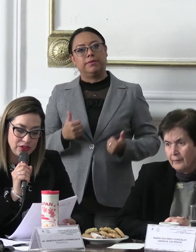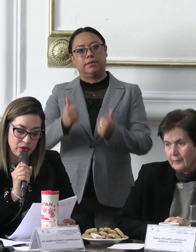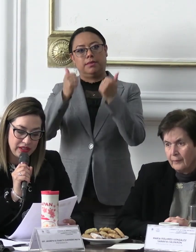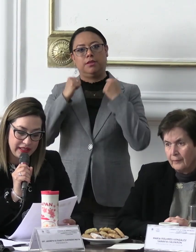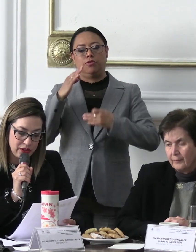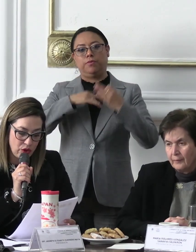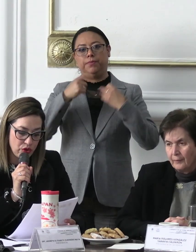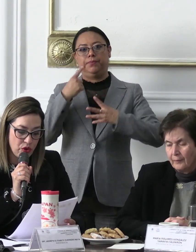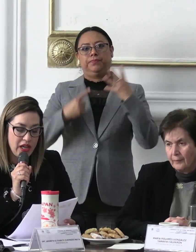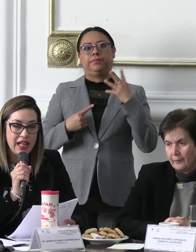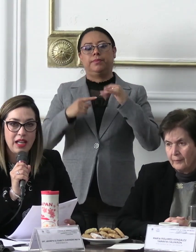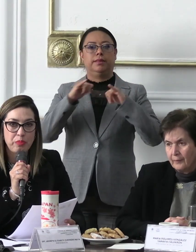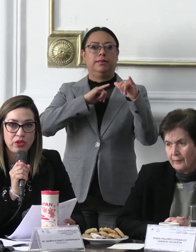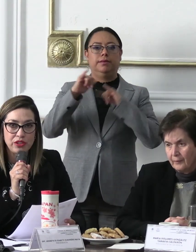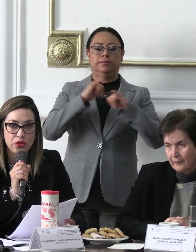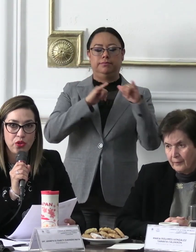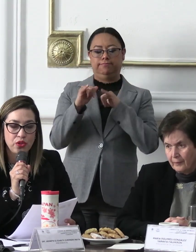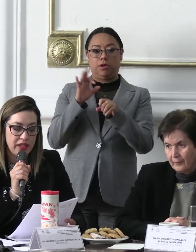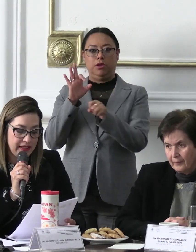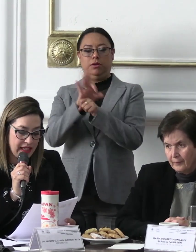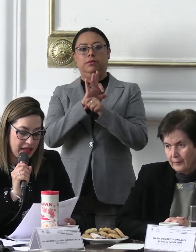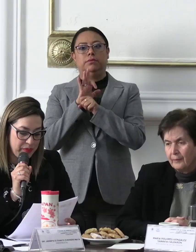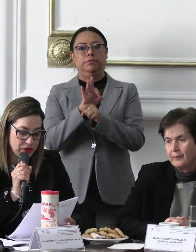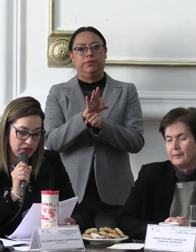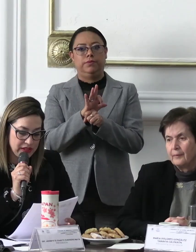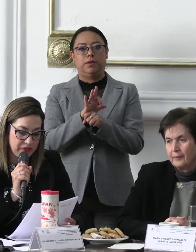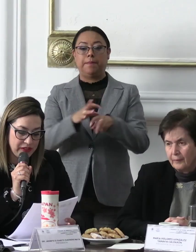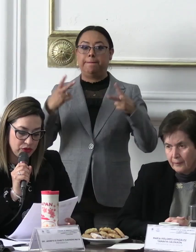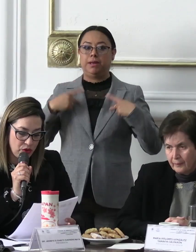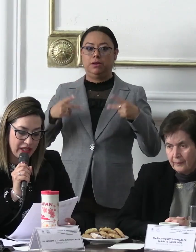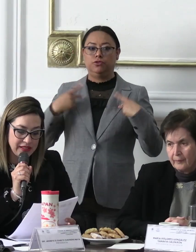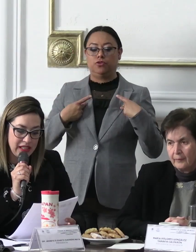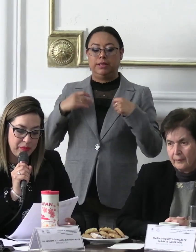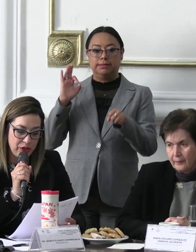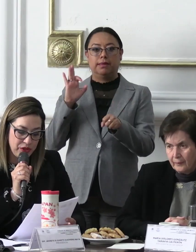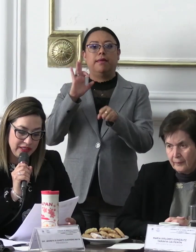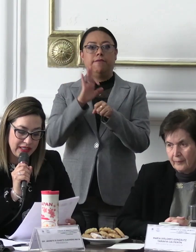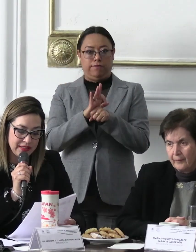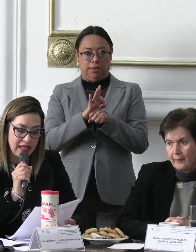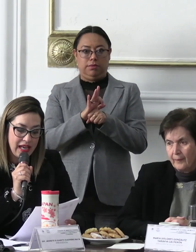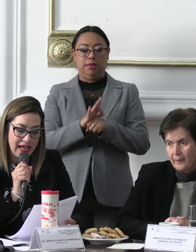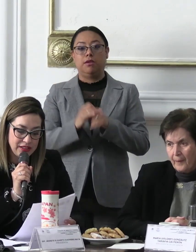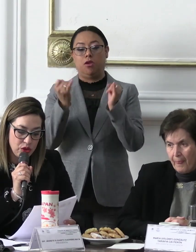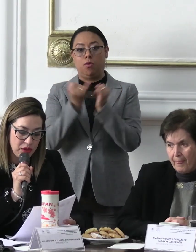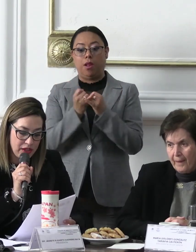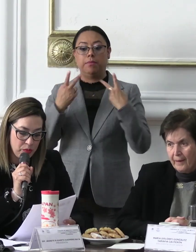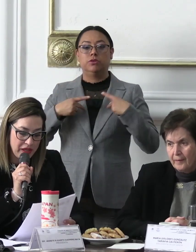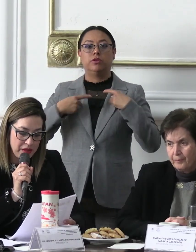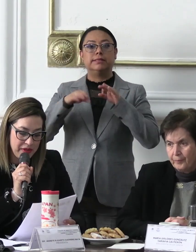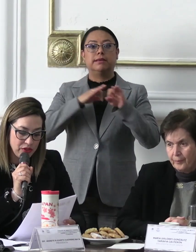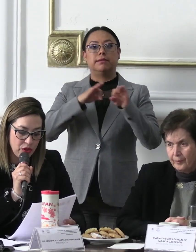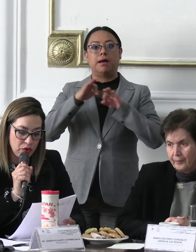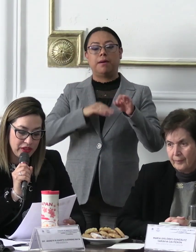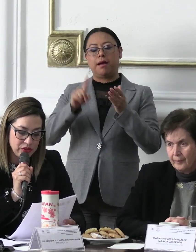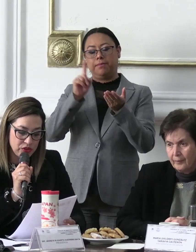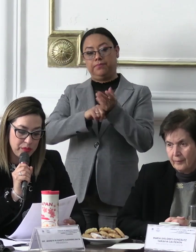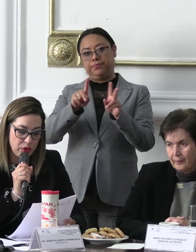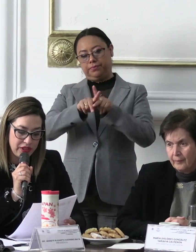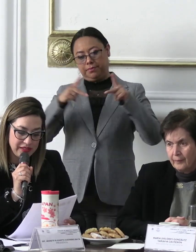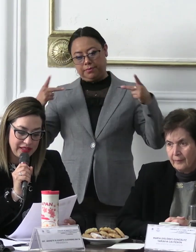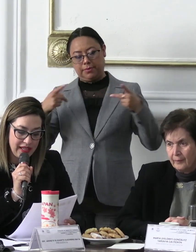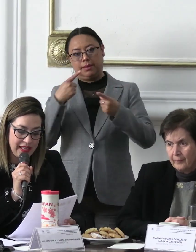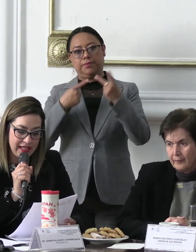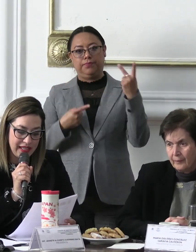la atención en territorio, la protección de personas defensoras y periodistas, así como el acompañamiento en contextos